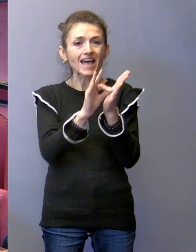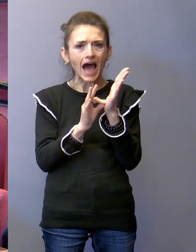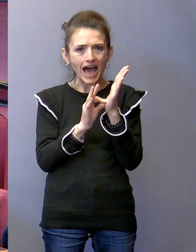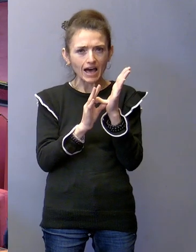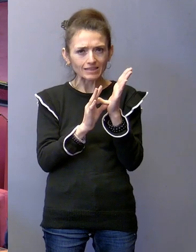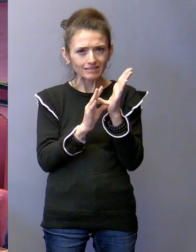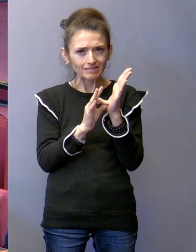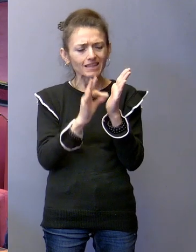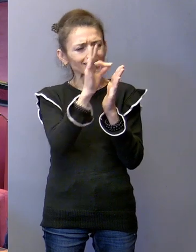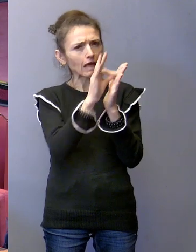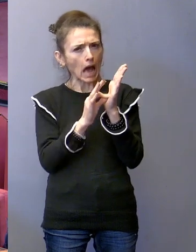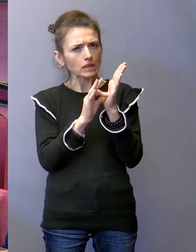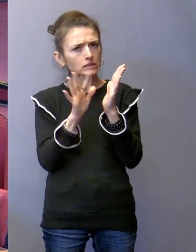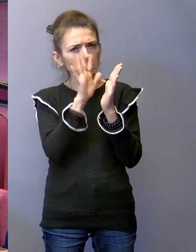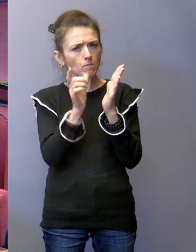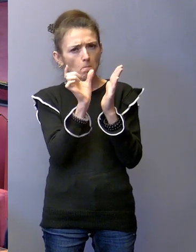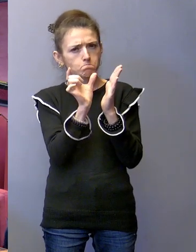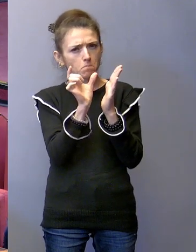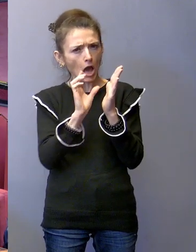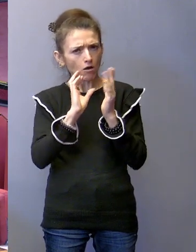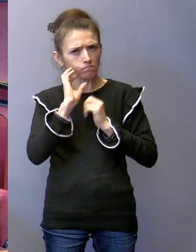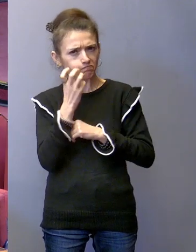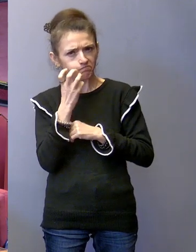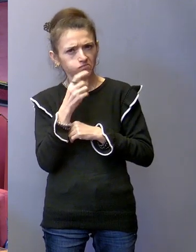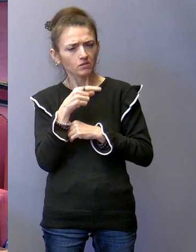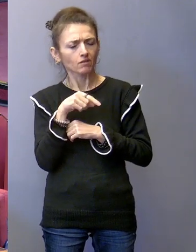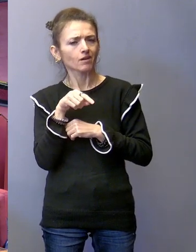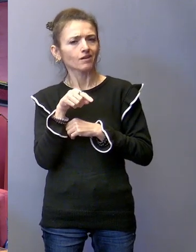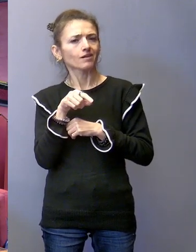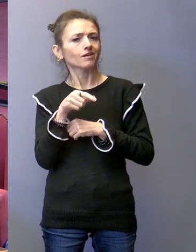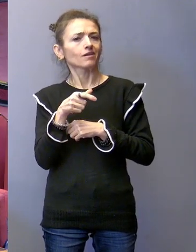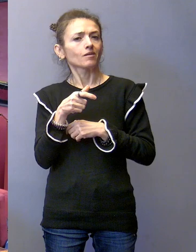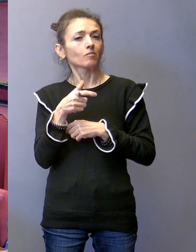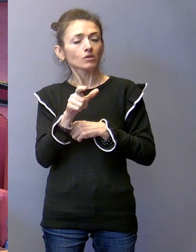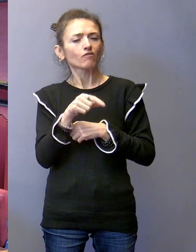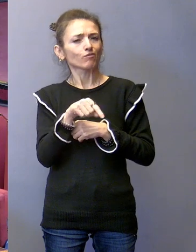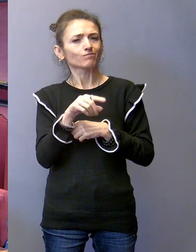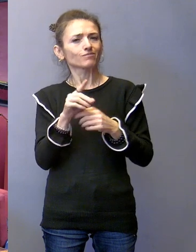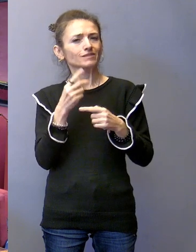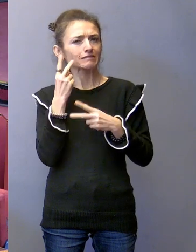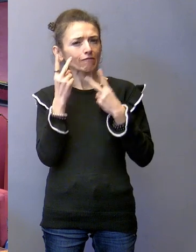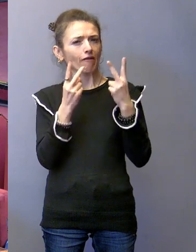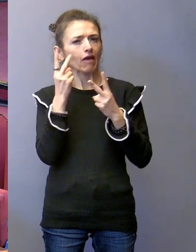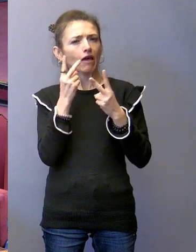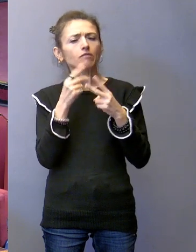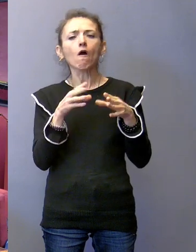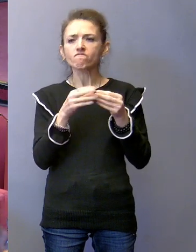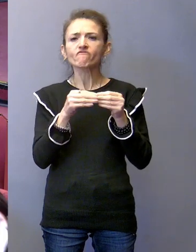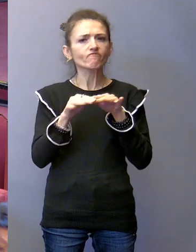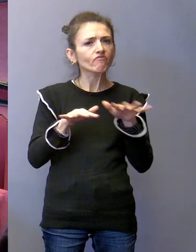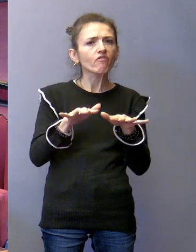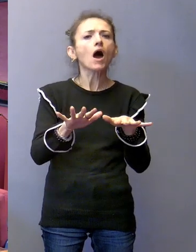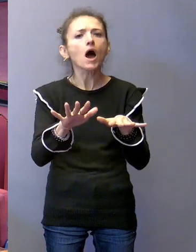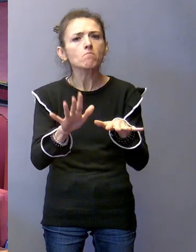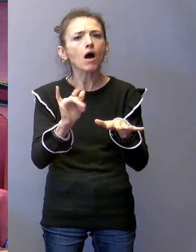cioè un po' sconosciuta anche in questo delibera Perché molte cose vengono fatte ma non c'è un supporto di alcun dato